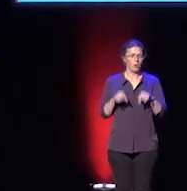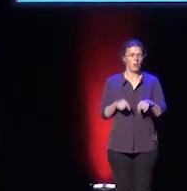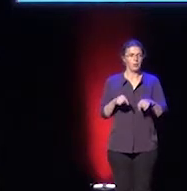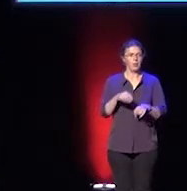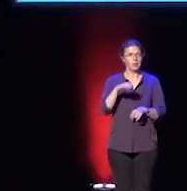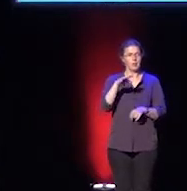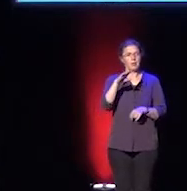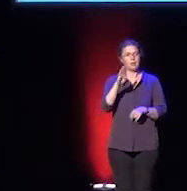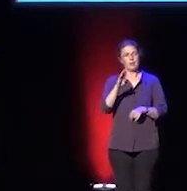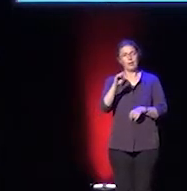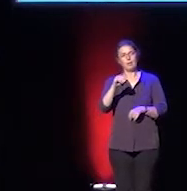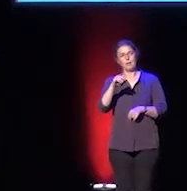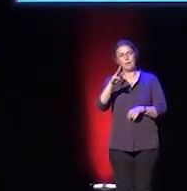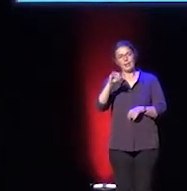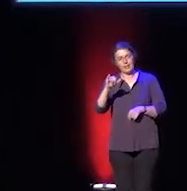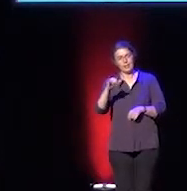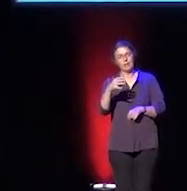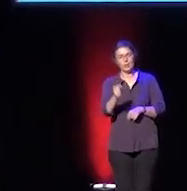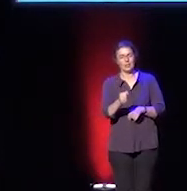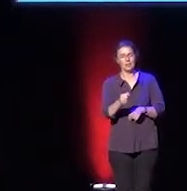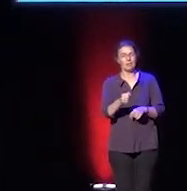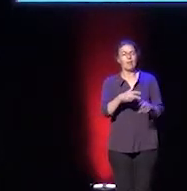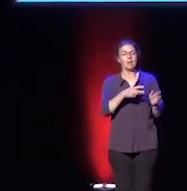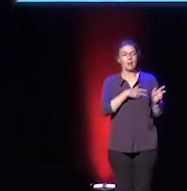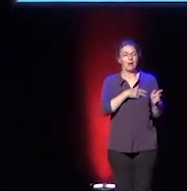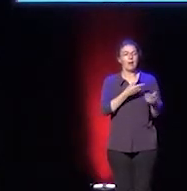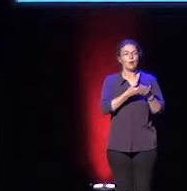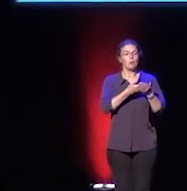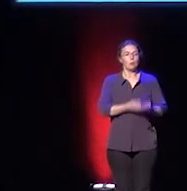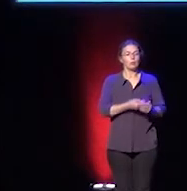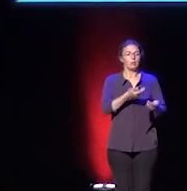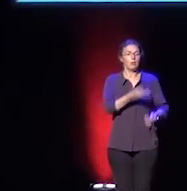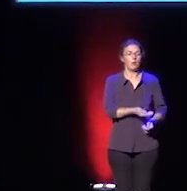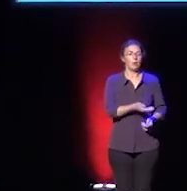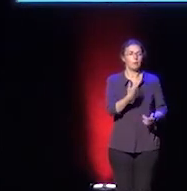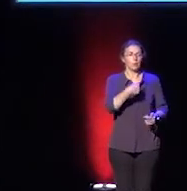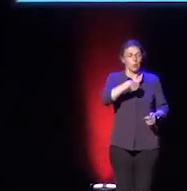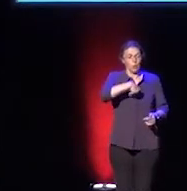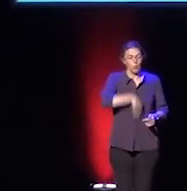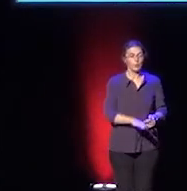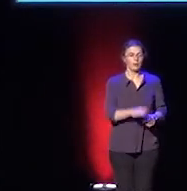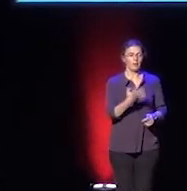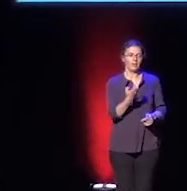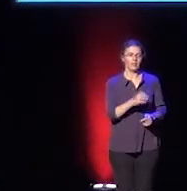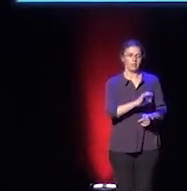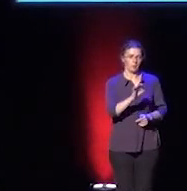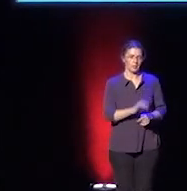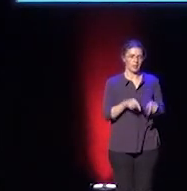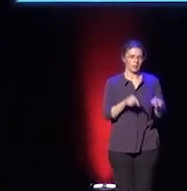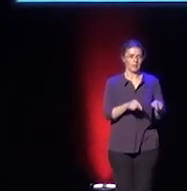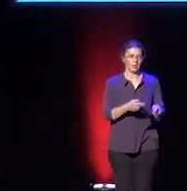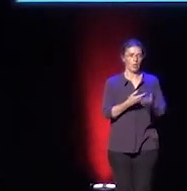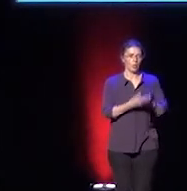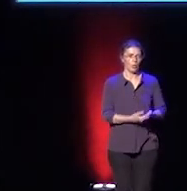BMWI feststellt, dass die realen Bruttolöhne der unteren 40%